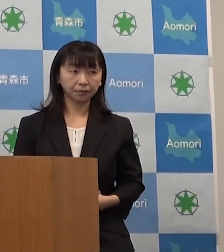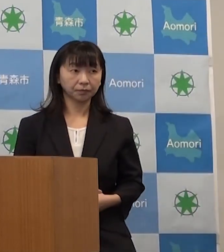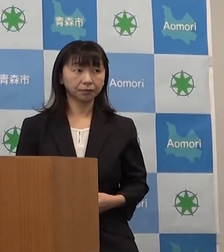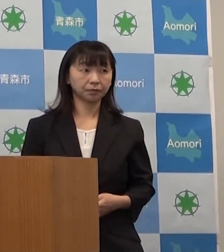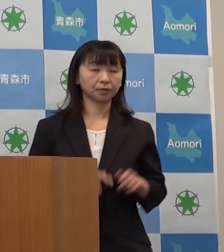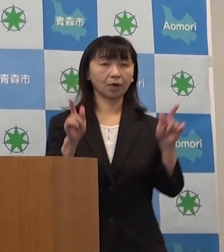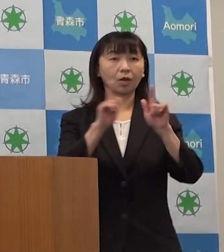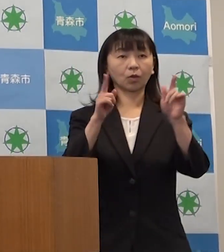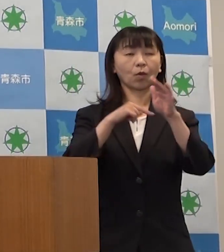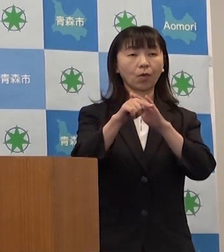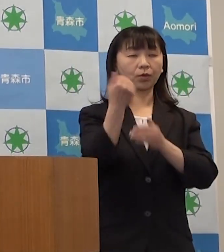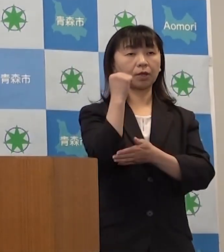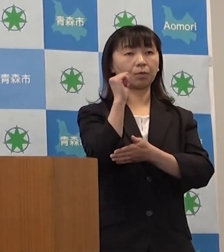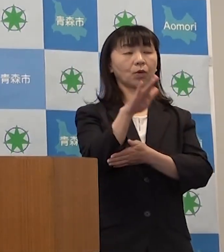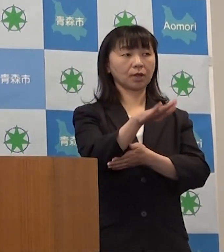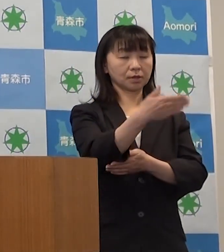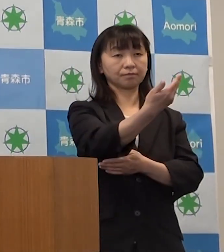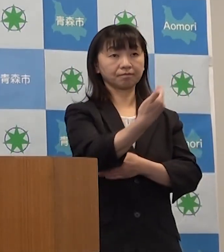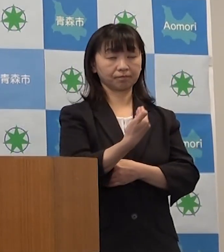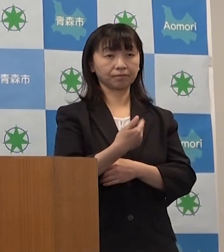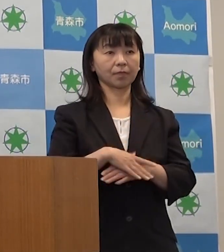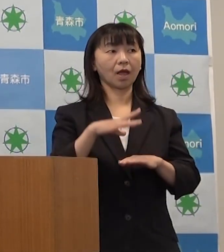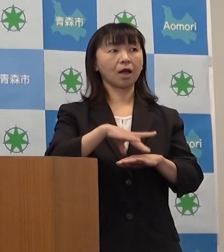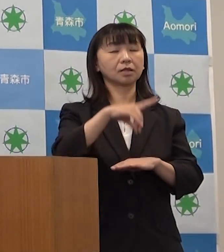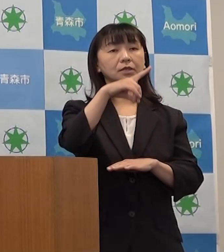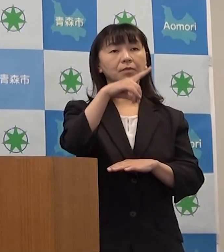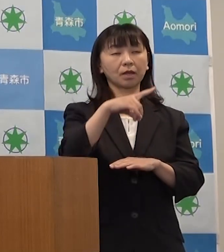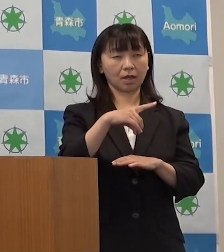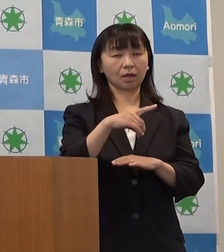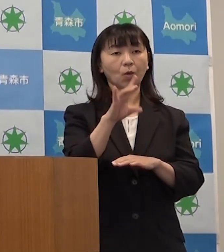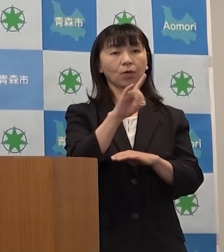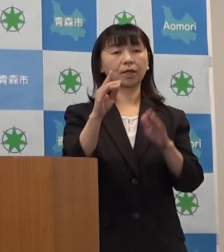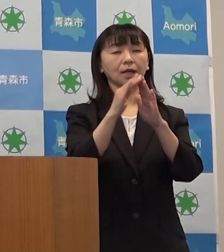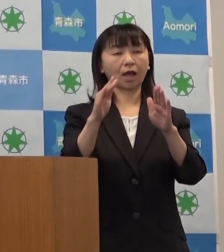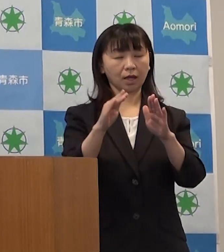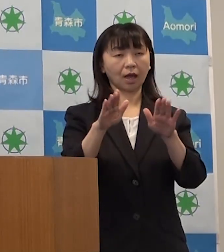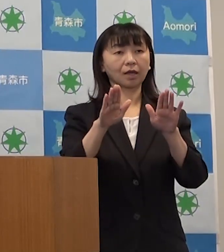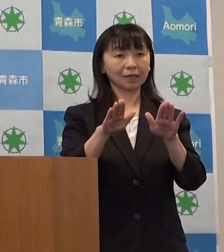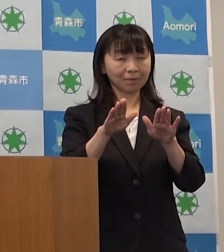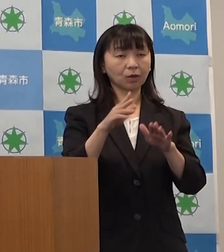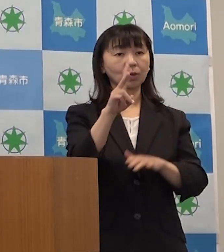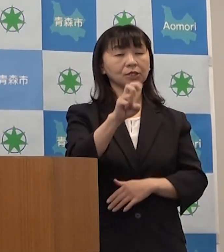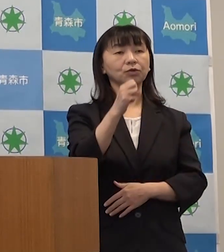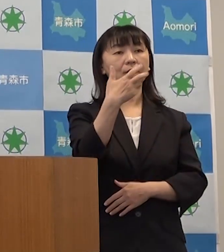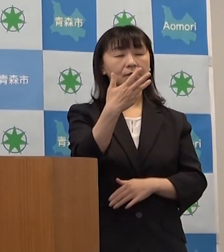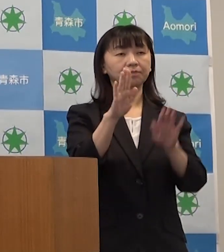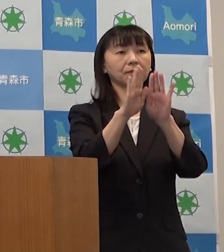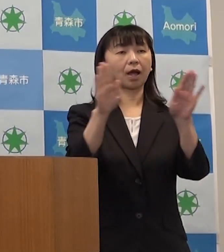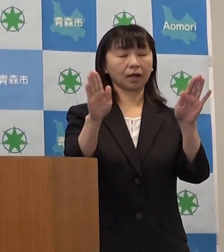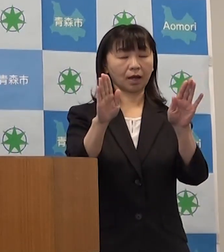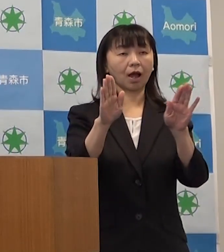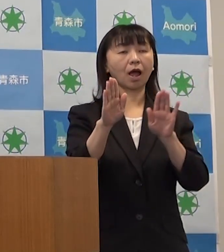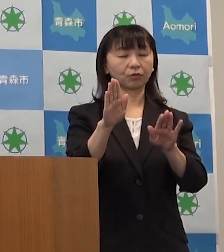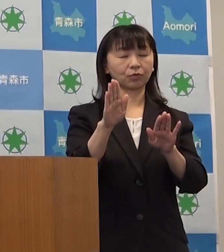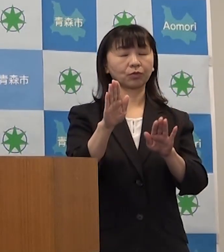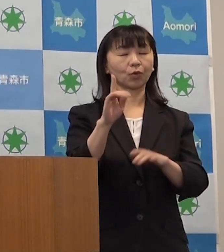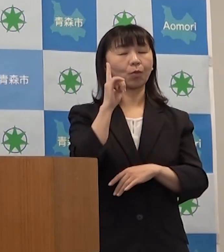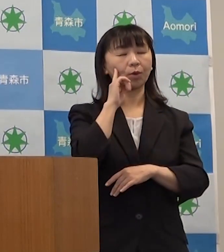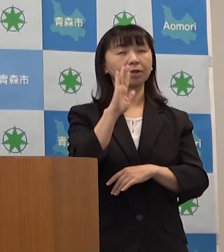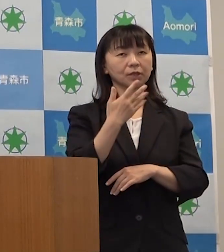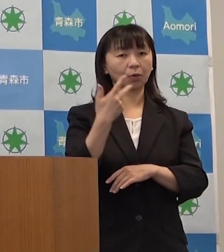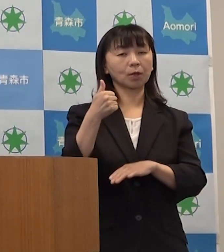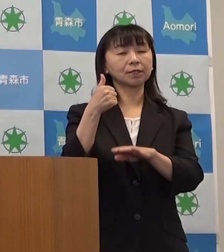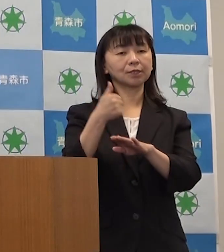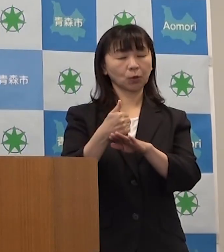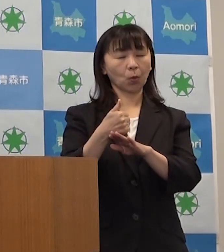東日本岩崎です。初めての議会が今28日に開会すると思いますが、市長の意気込み、